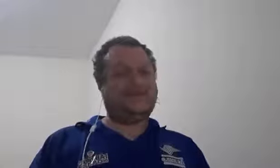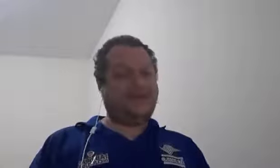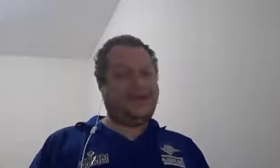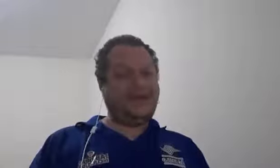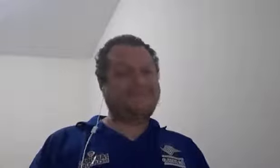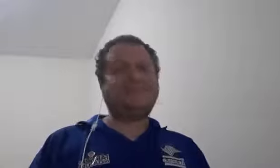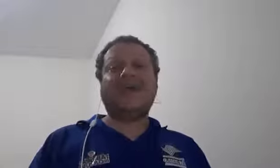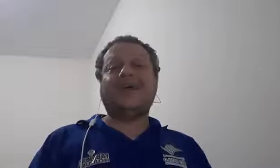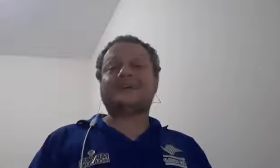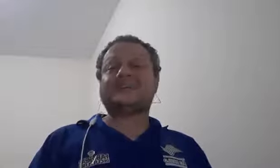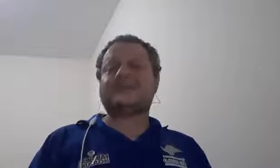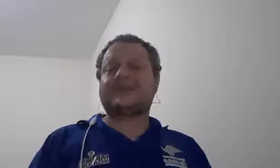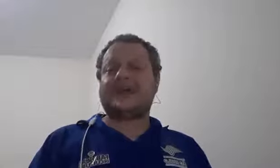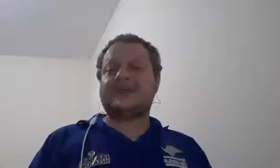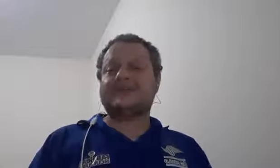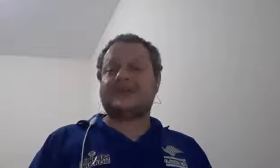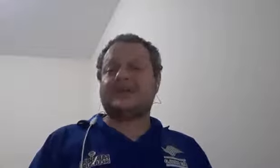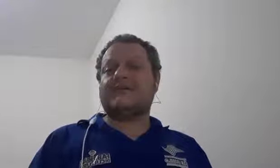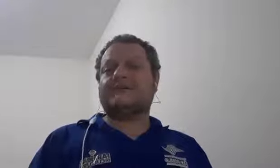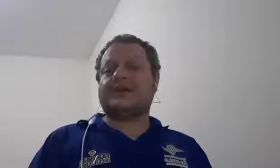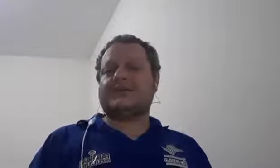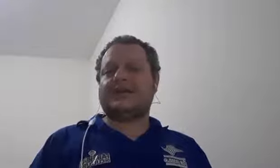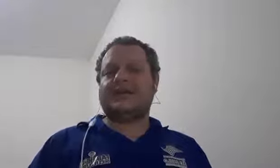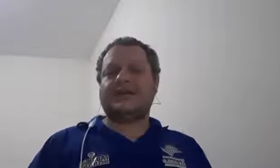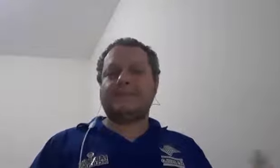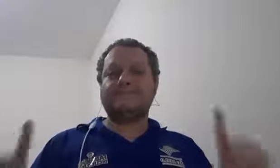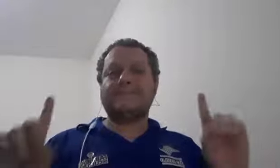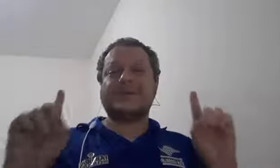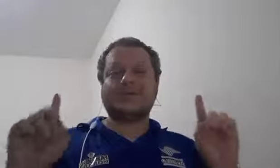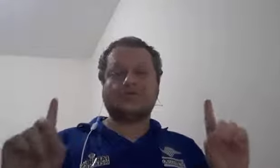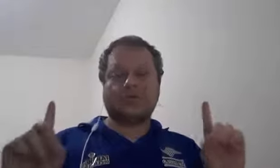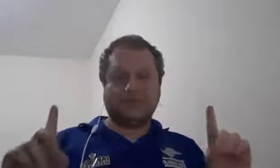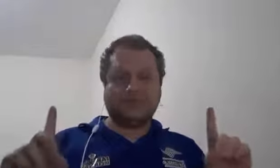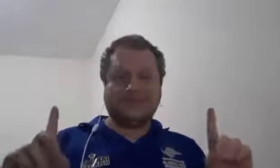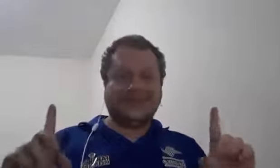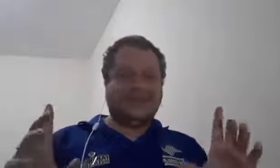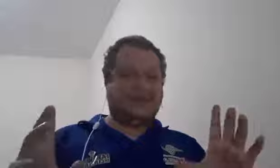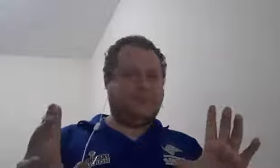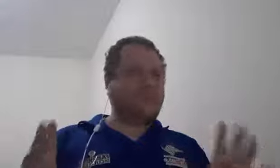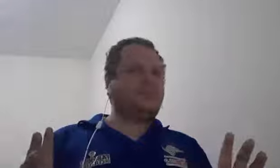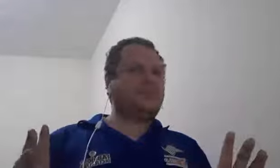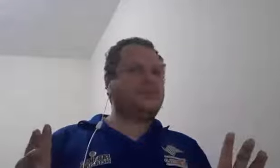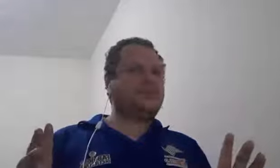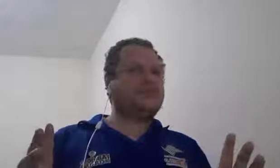Muito bem. Esses são os sinais da linha vermelha. Lembrando. Muito